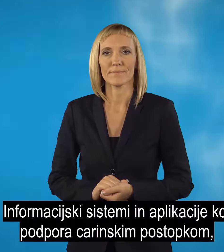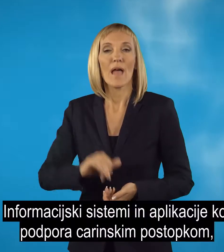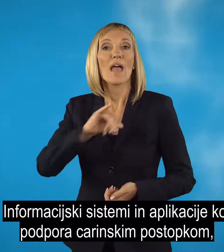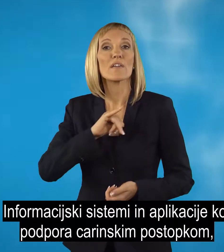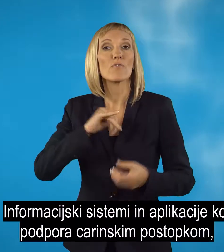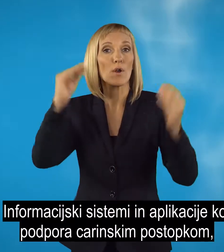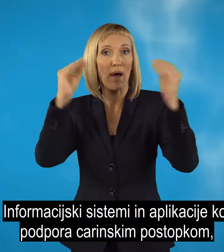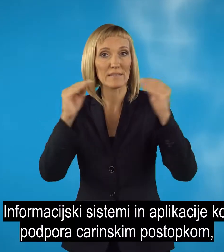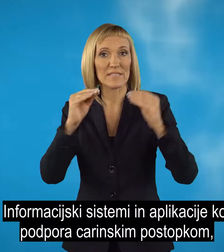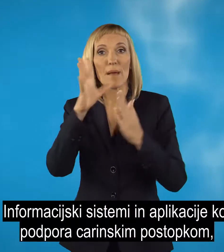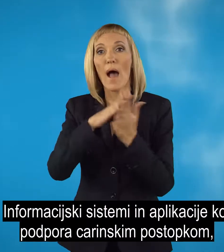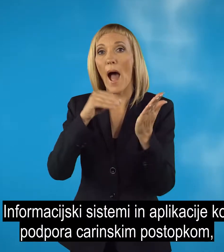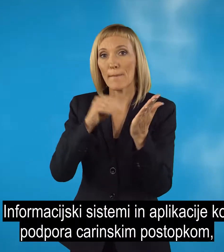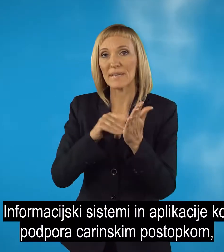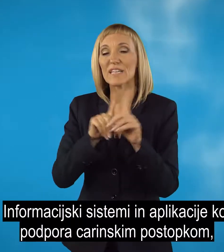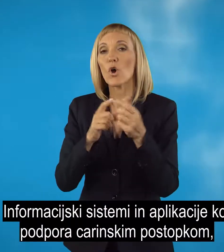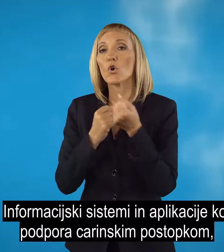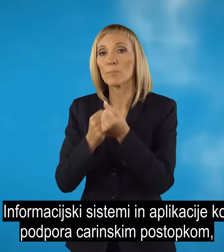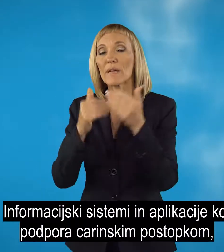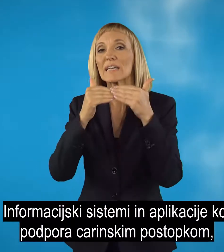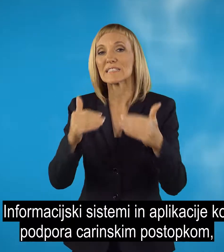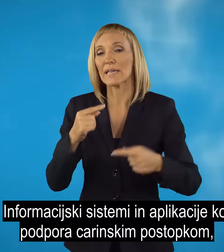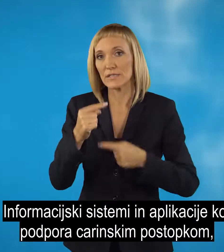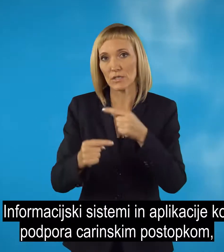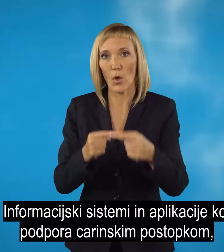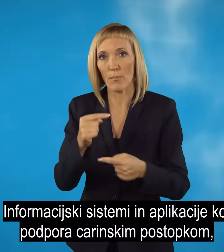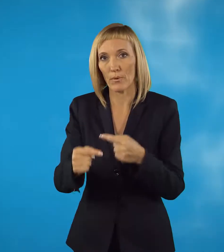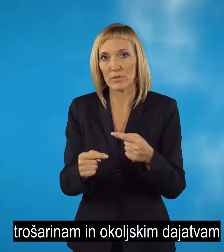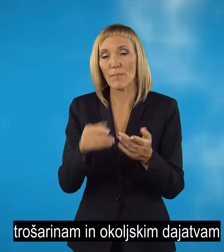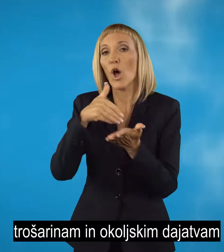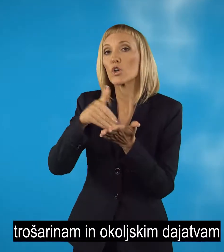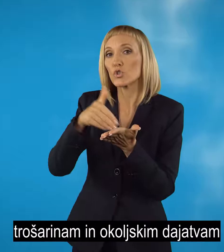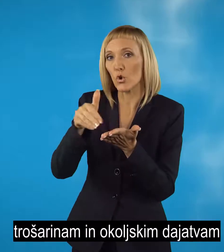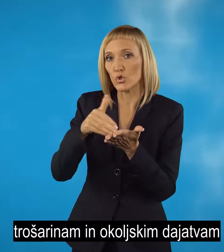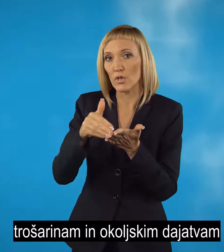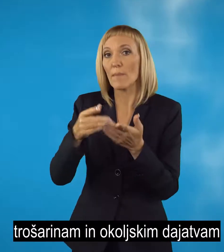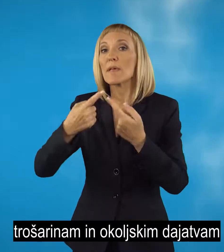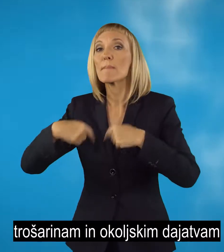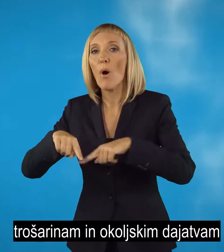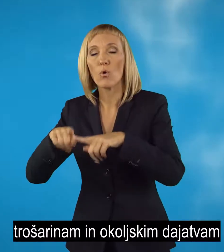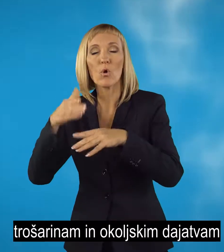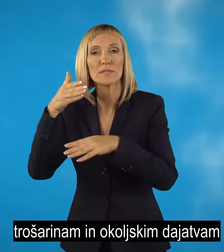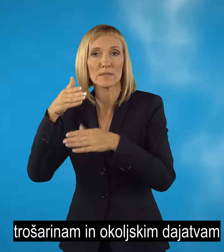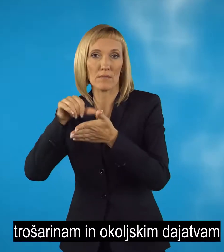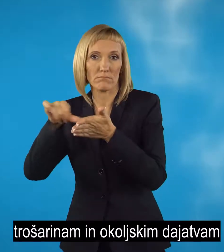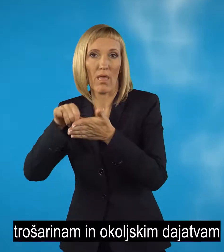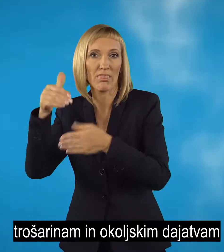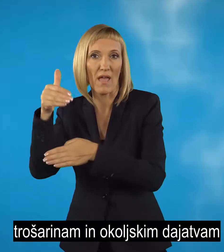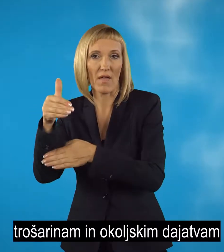Informacijski sistemi in aplikacije kot podpora carinskim postopkom, trošarinam in okoljskim dajatvam.